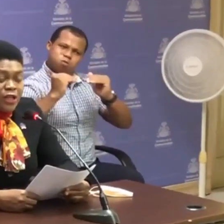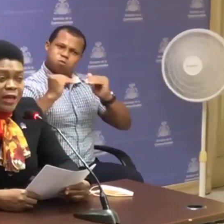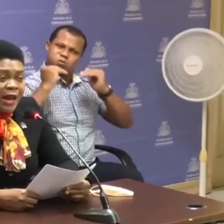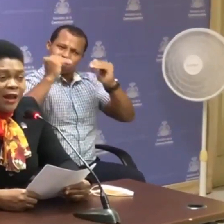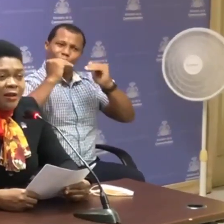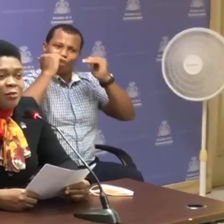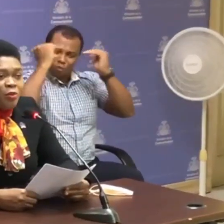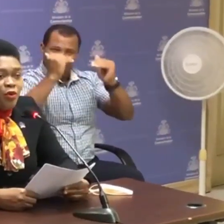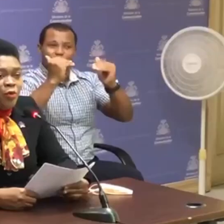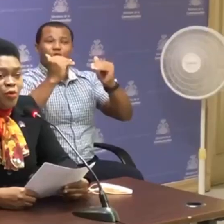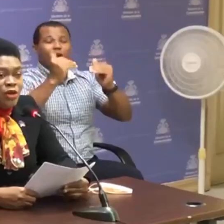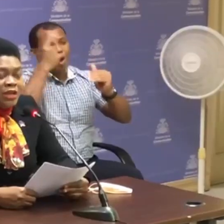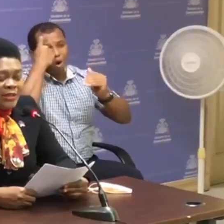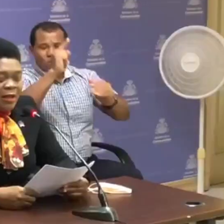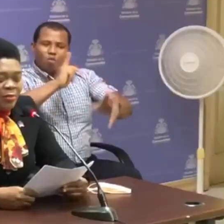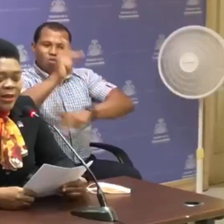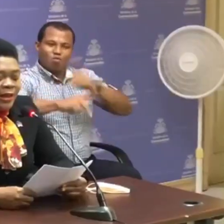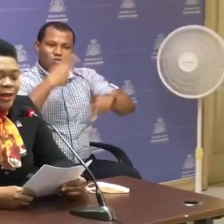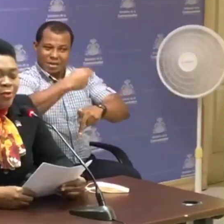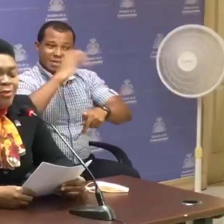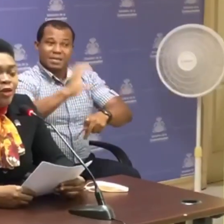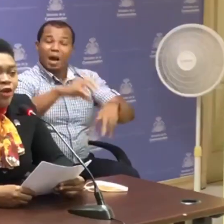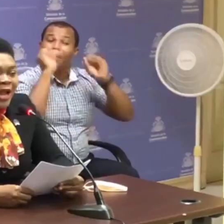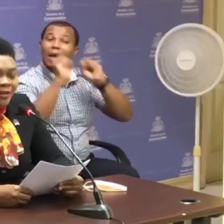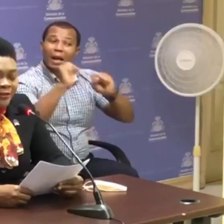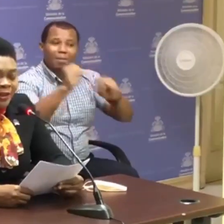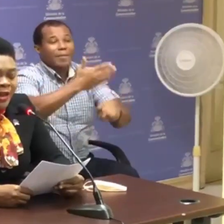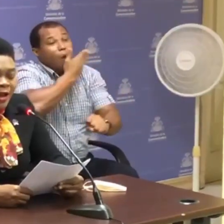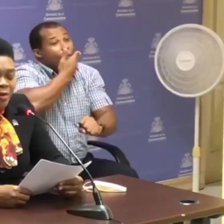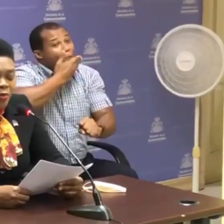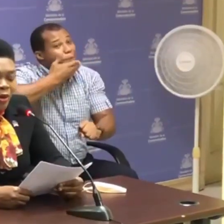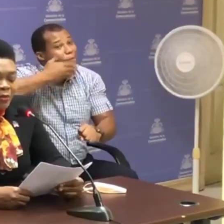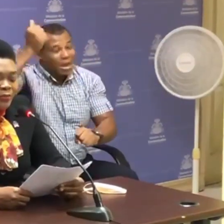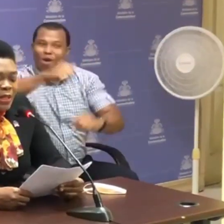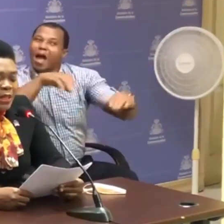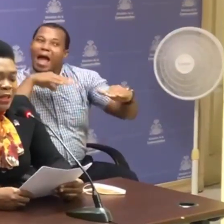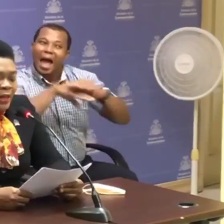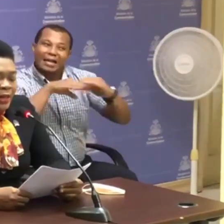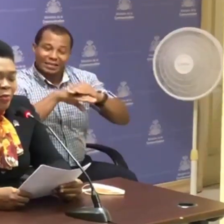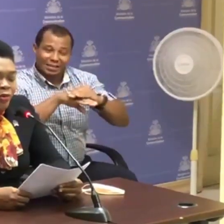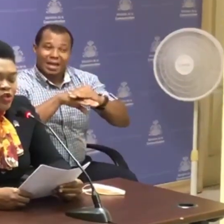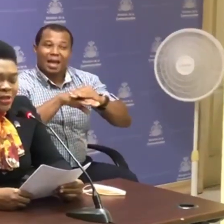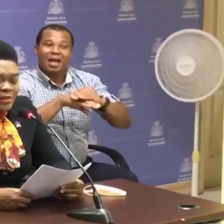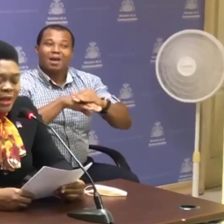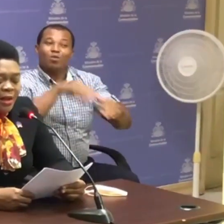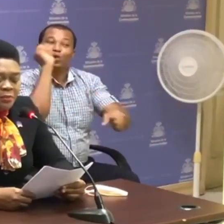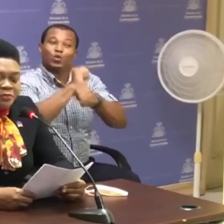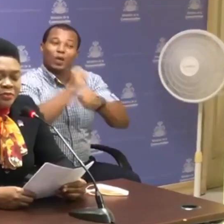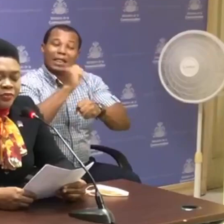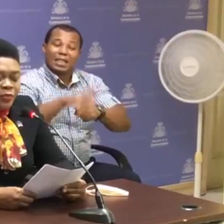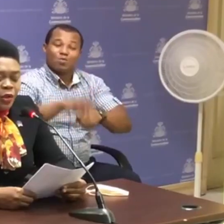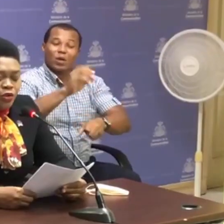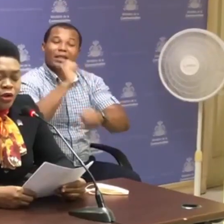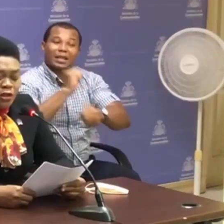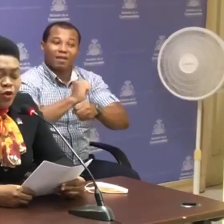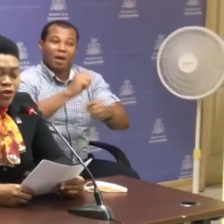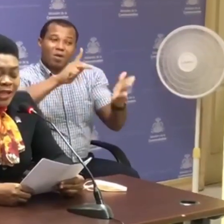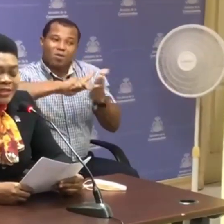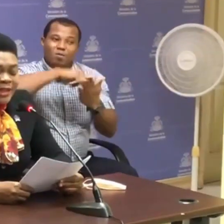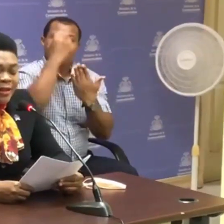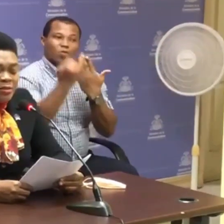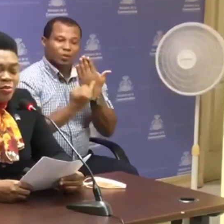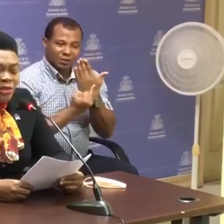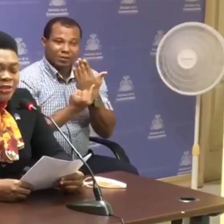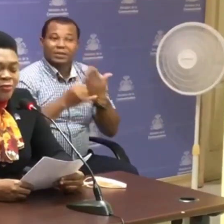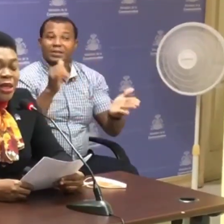manière générale pour les monde handicapé qui ait un meilleur accès à l'emploi. Et projet ça, donc dans le